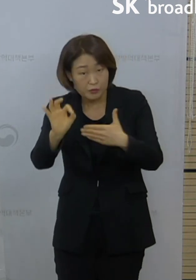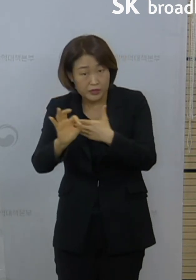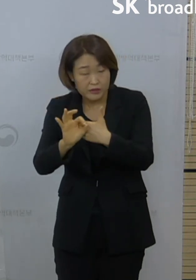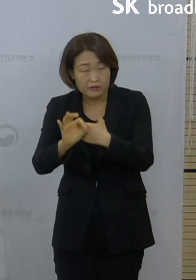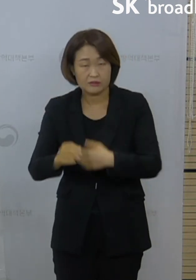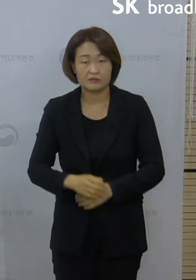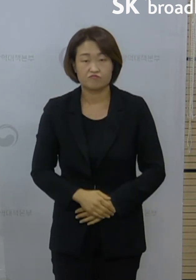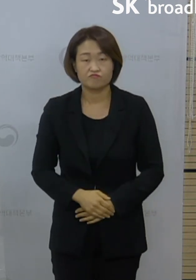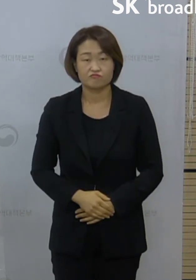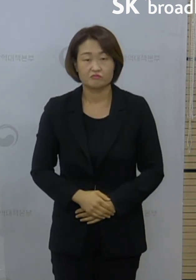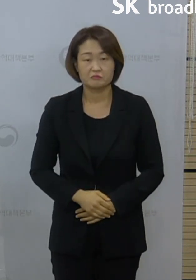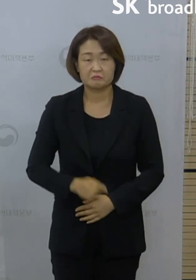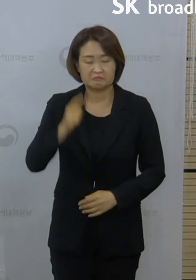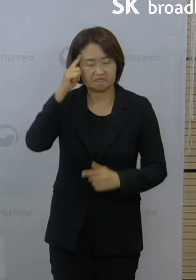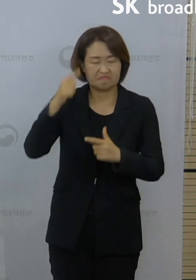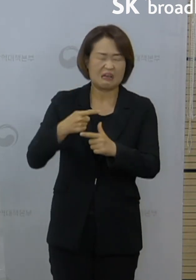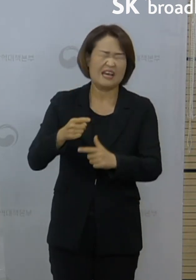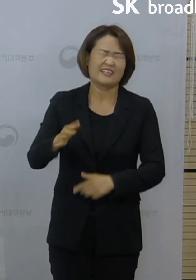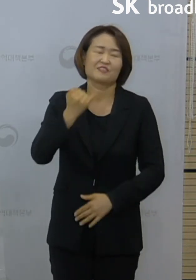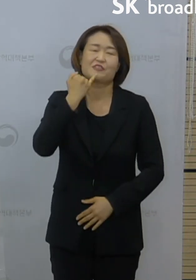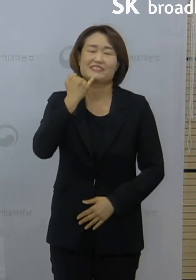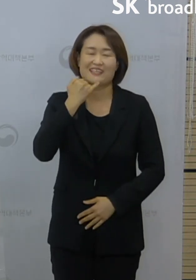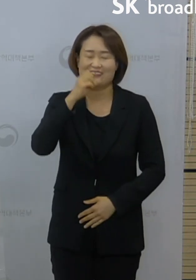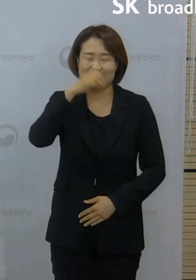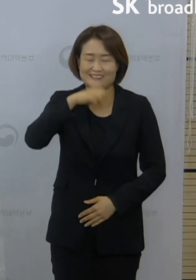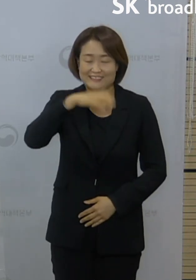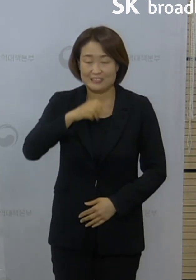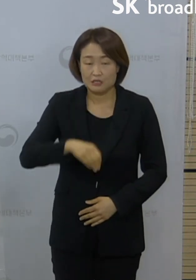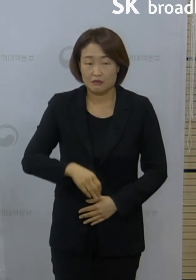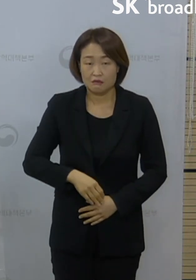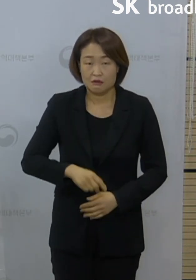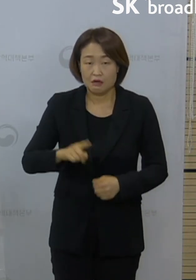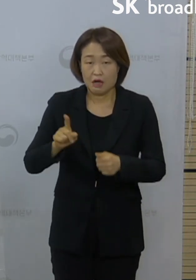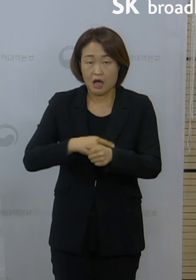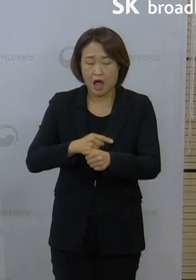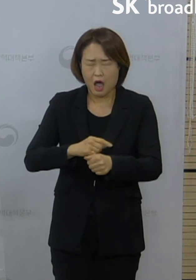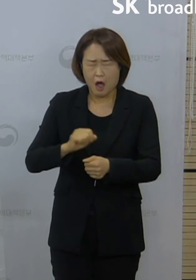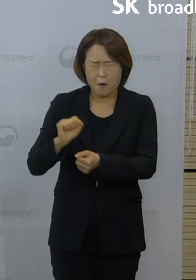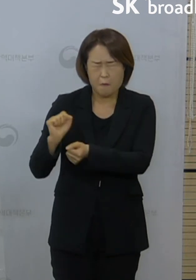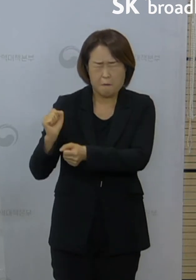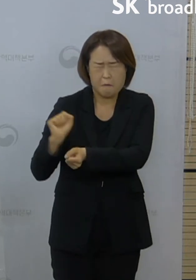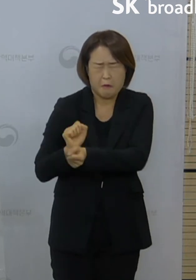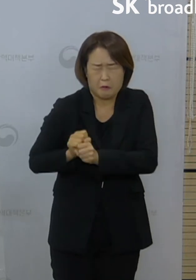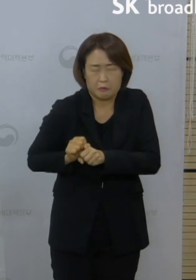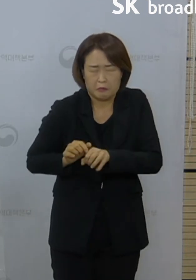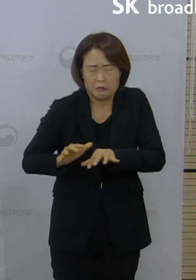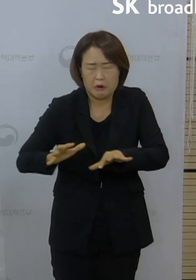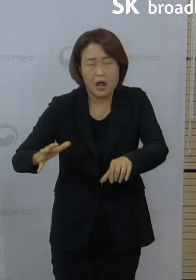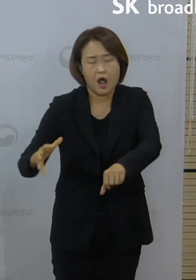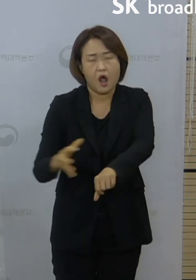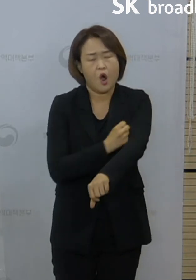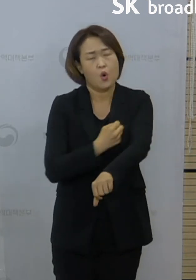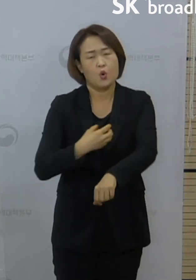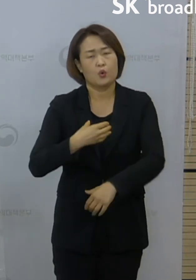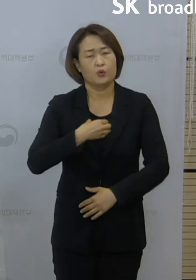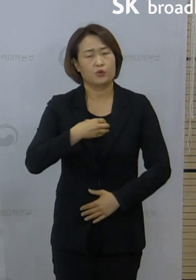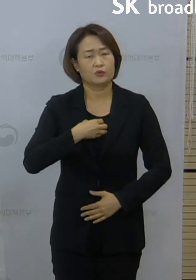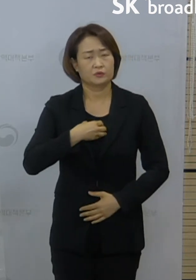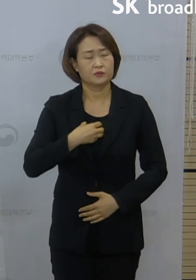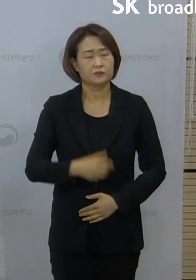잠깐의 방심으로 전국적인 대규모 집단 발생이 언제라도 나타날 수 있는 상황입니다